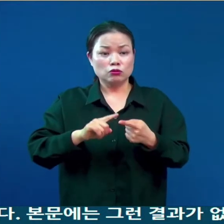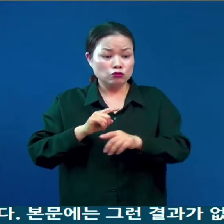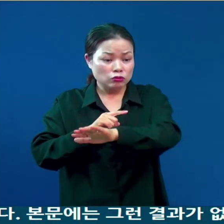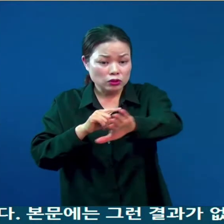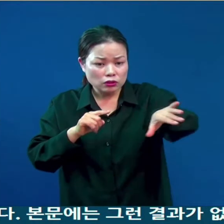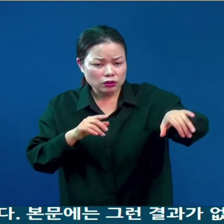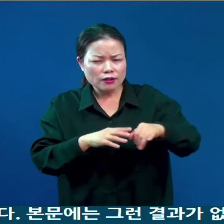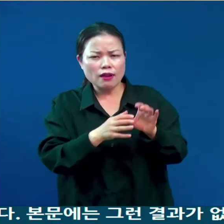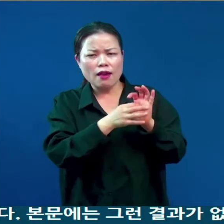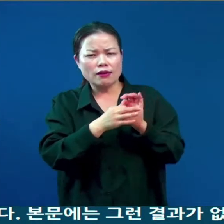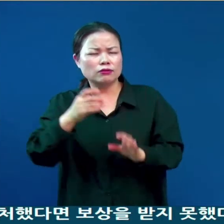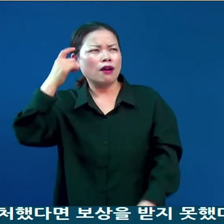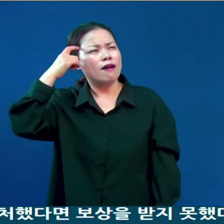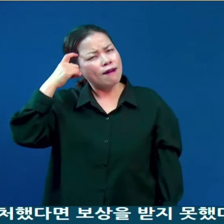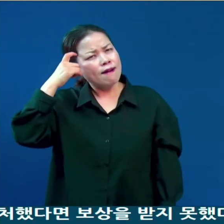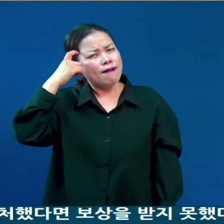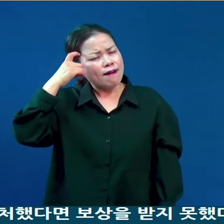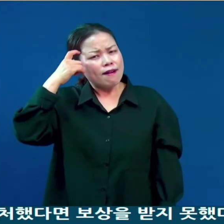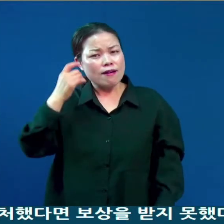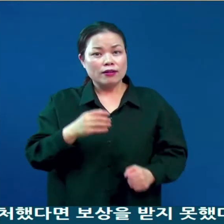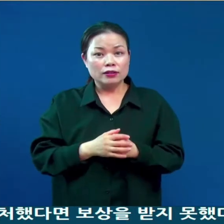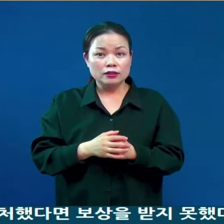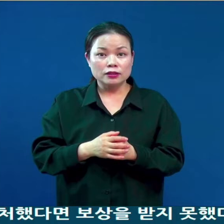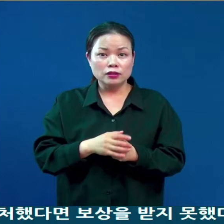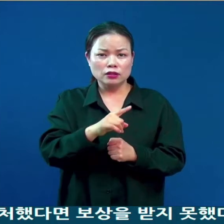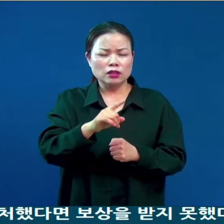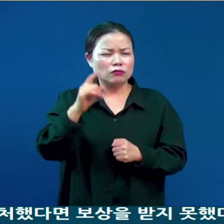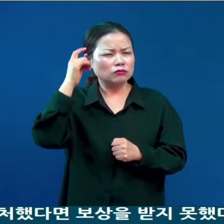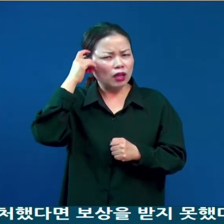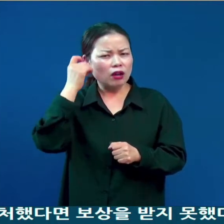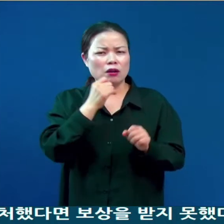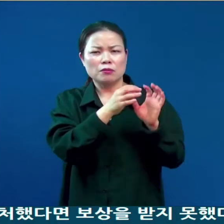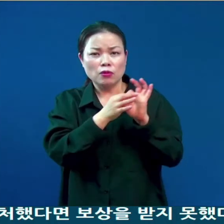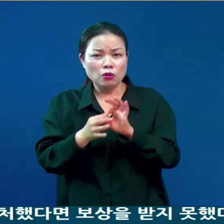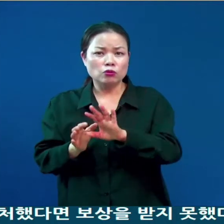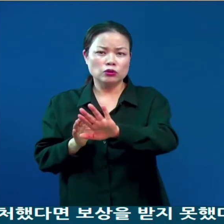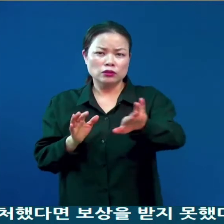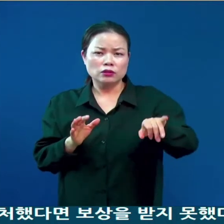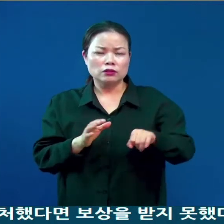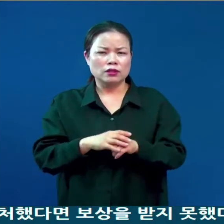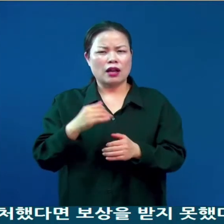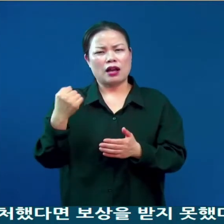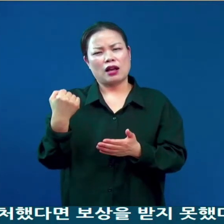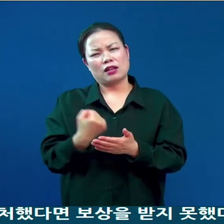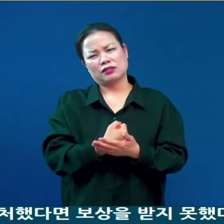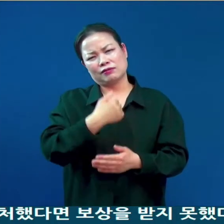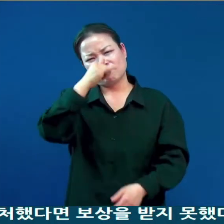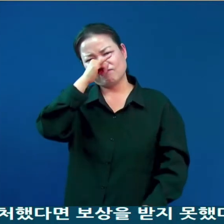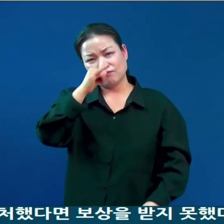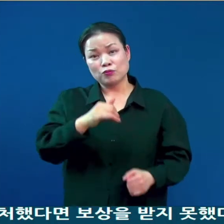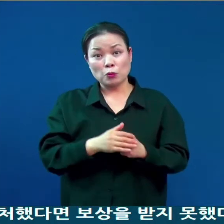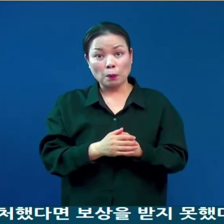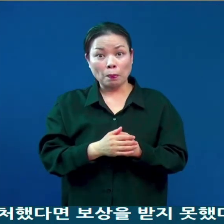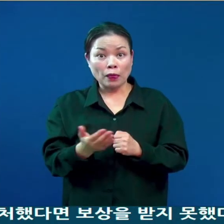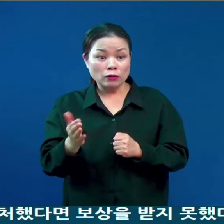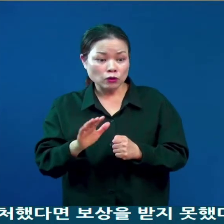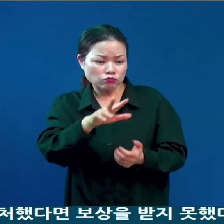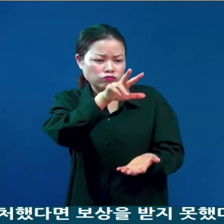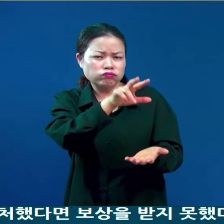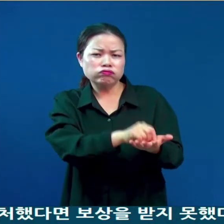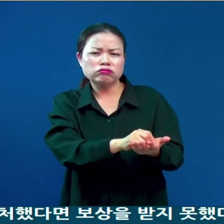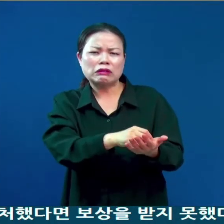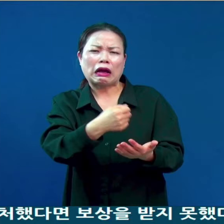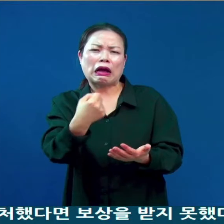우리는 계속해서 묵상하게 되죠. 그러면서 그 묵상하면서 우리가 아쉬움이 들게 됩니다. 근데 문제는